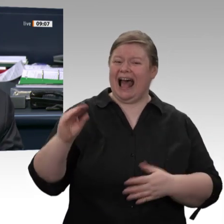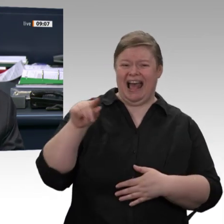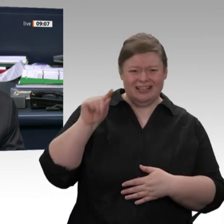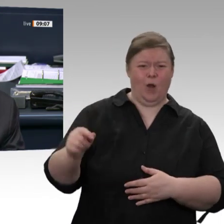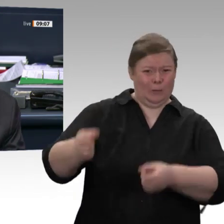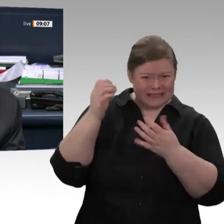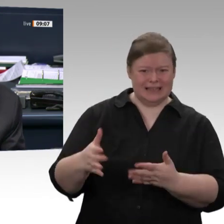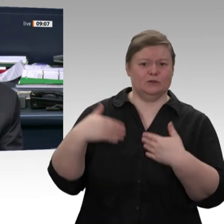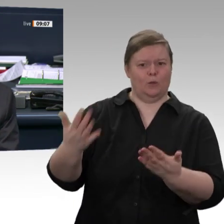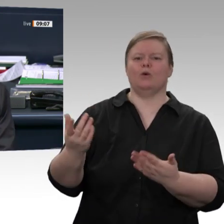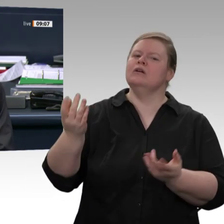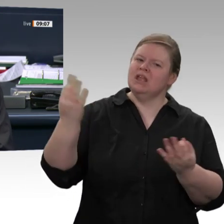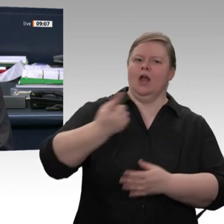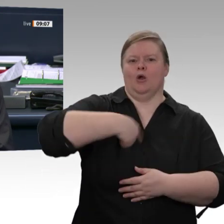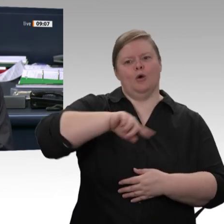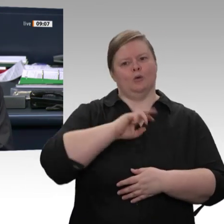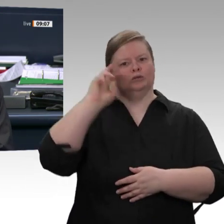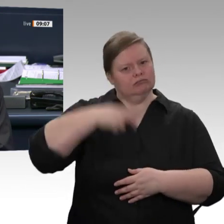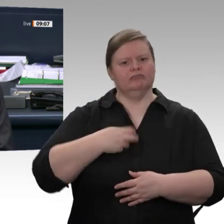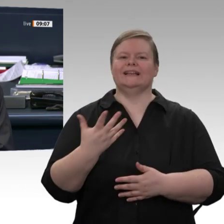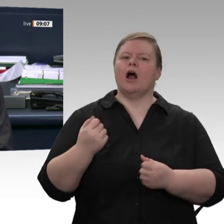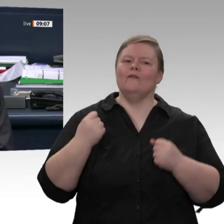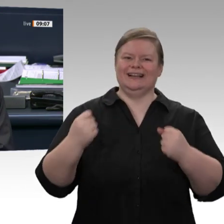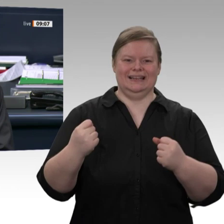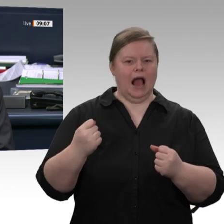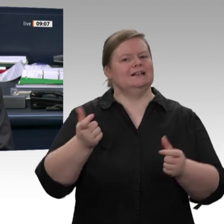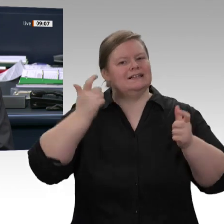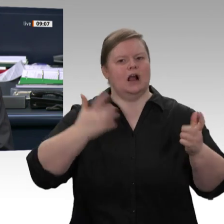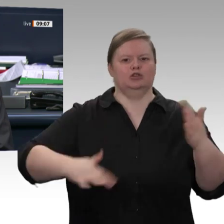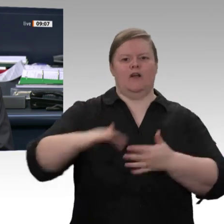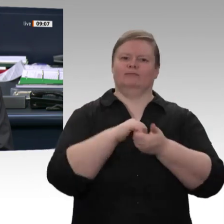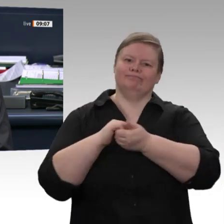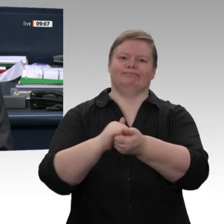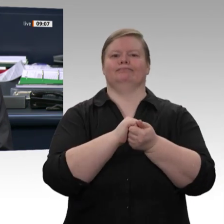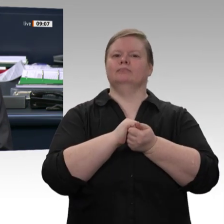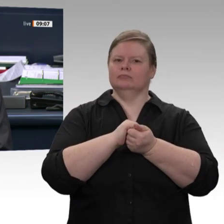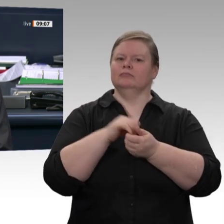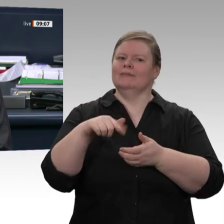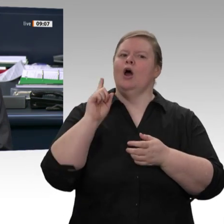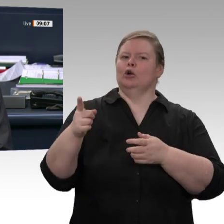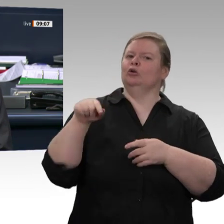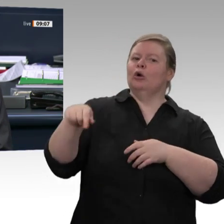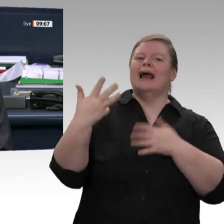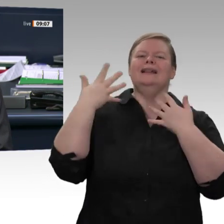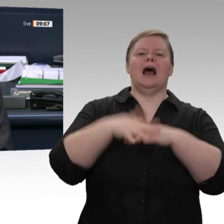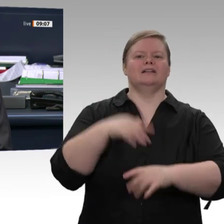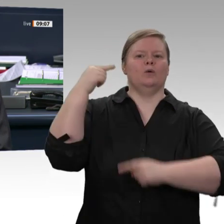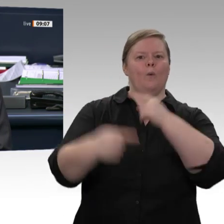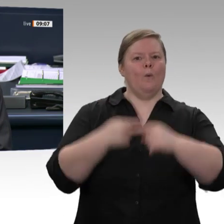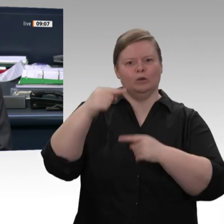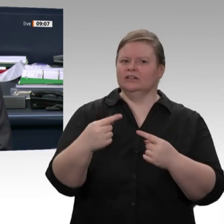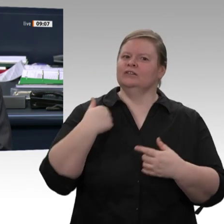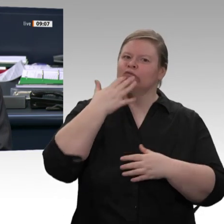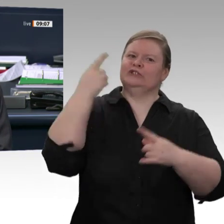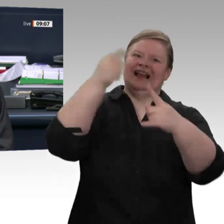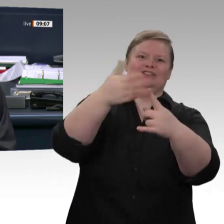Fremdheitsgefühle angesichts tiefgreifender Veränderungen der gewohnten Umwelt ernst nehmen sollten, wenn wir auch die Menschen wirklich erreichen